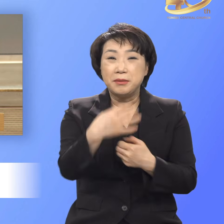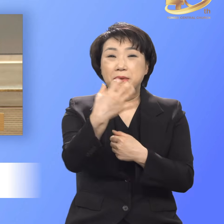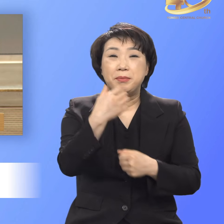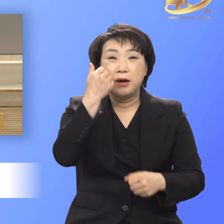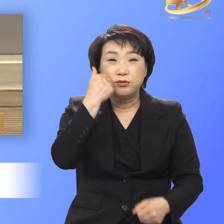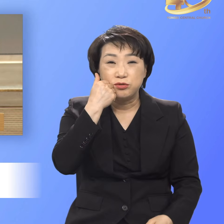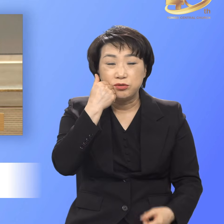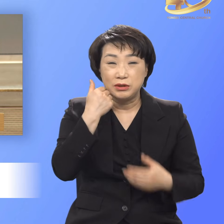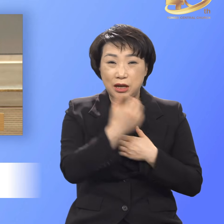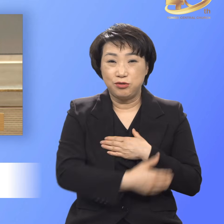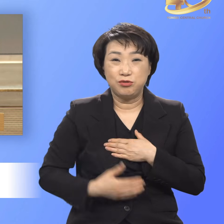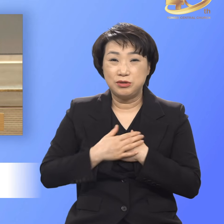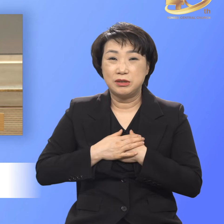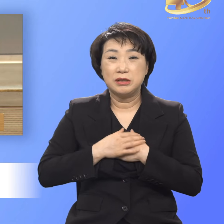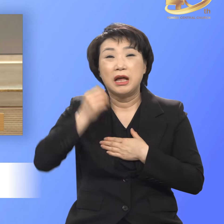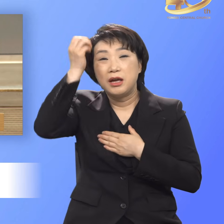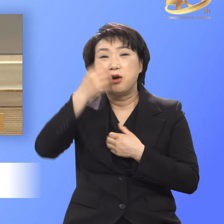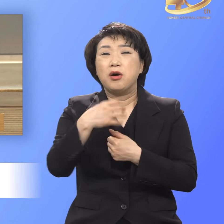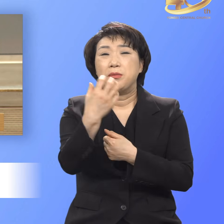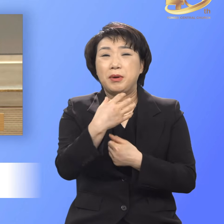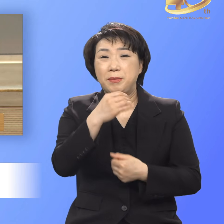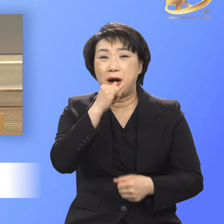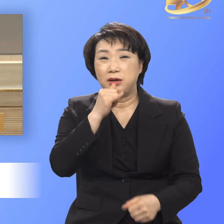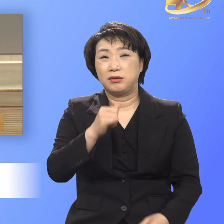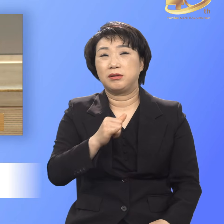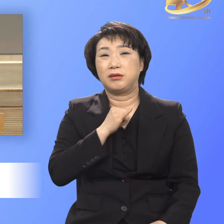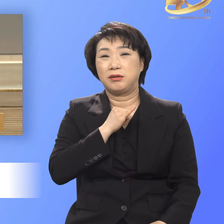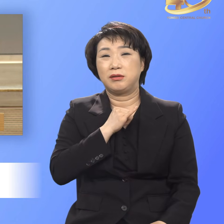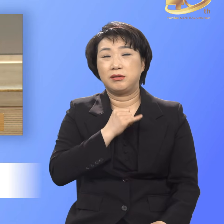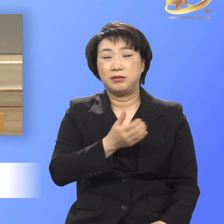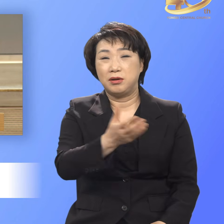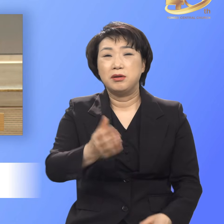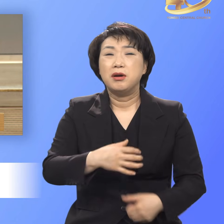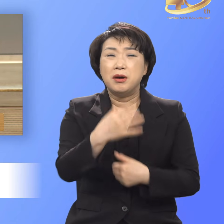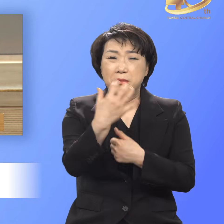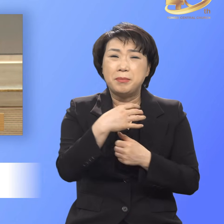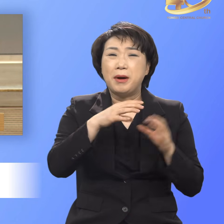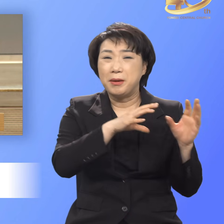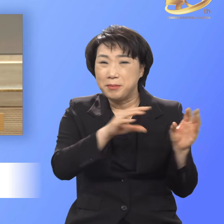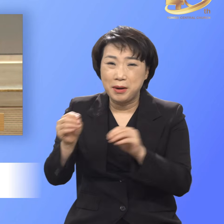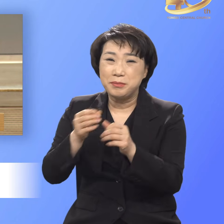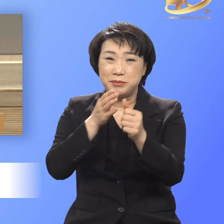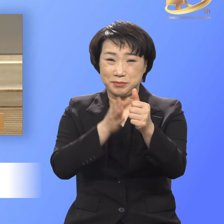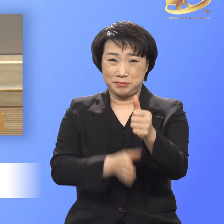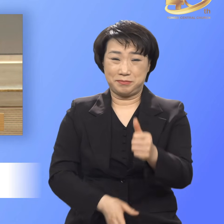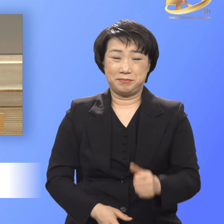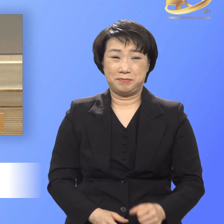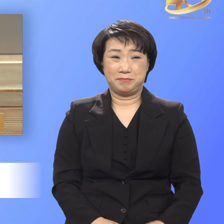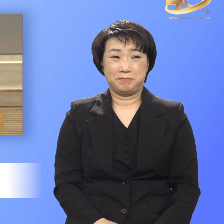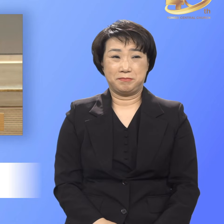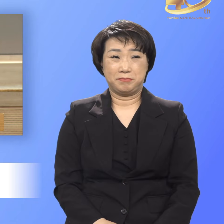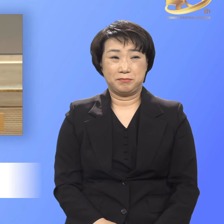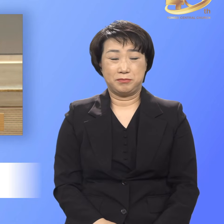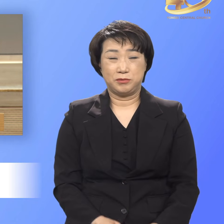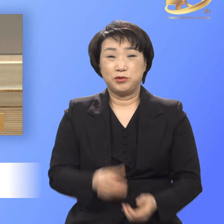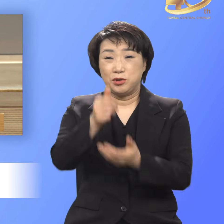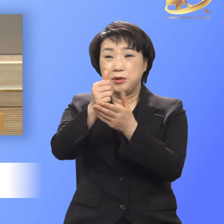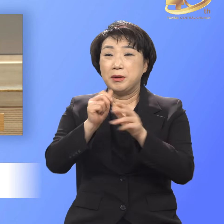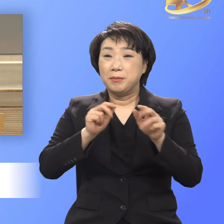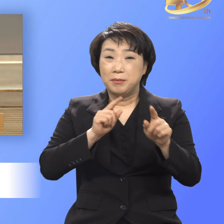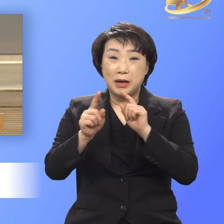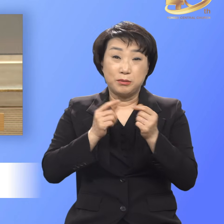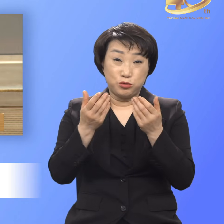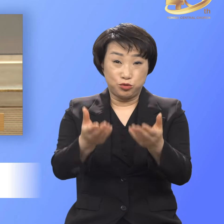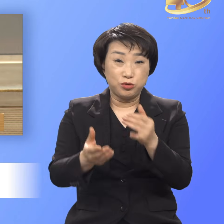여러분의 육신이 사람 영혼을 핍박하고 있다 이 말이에요. 핍박을 중단하라 그 말이에요. 근데 주님은 지금